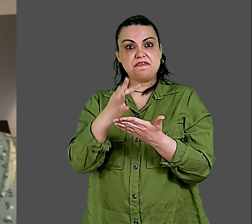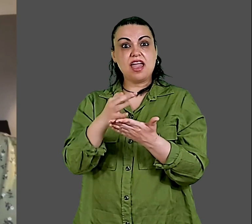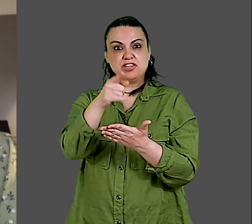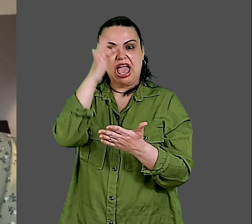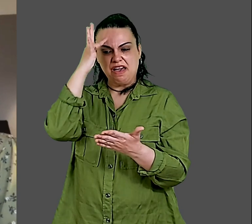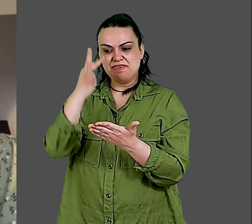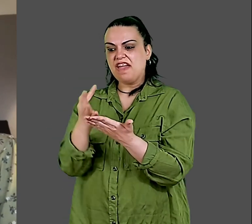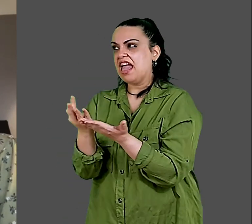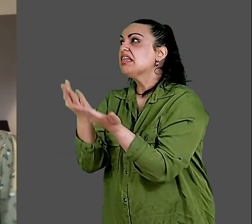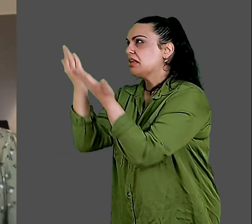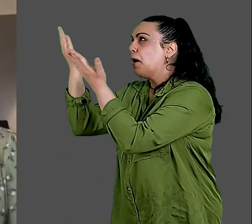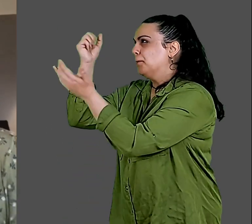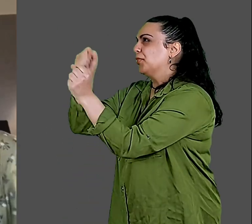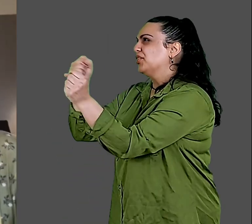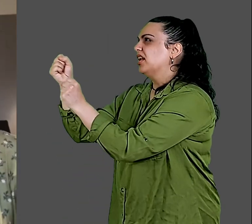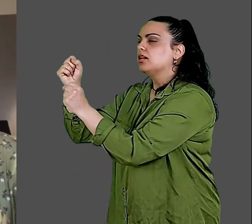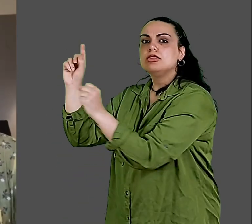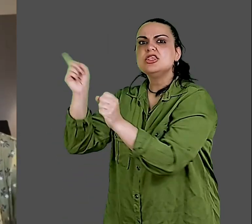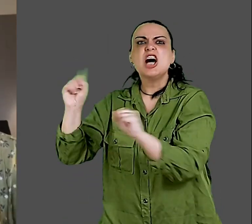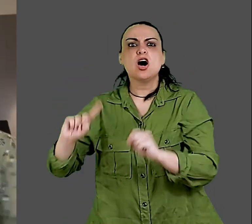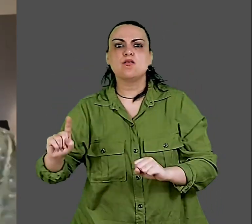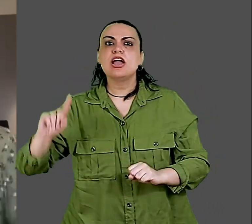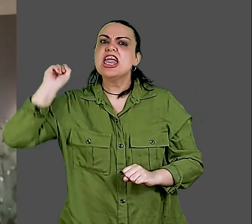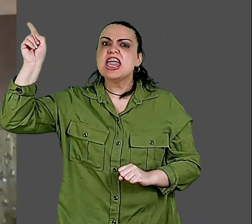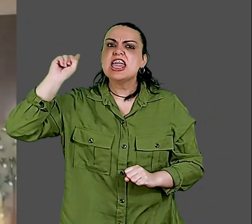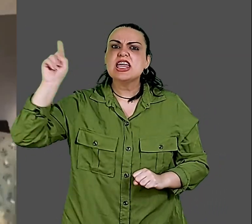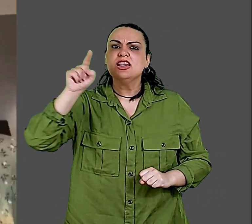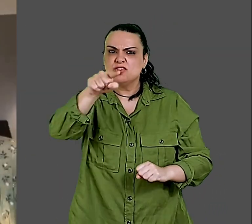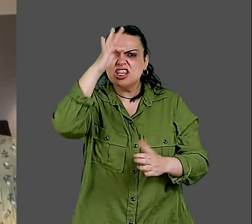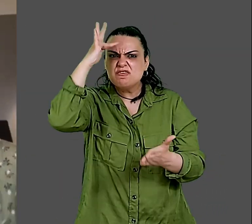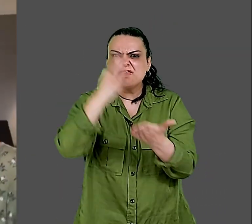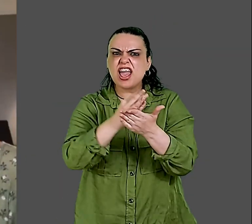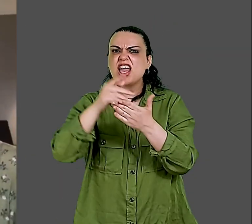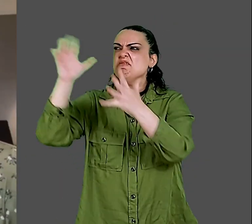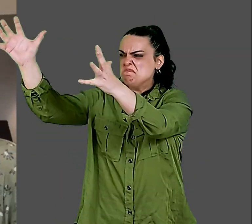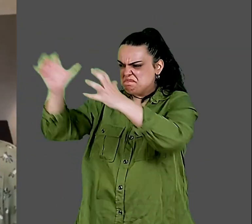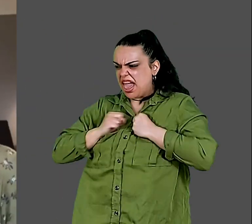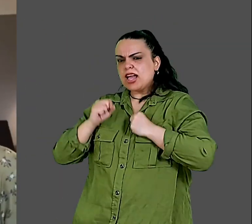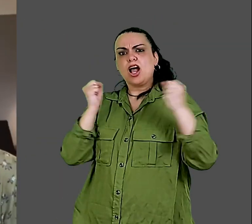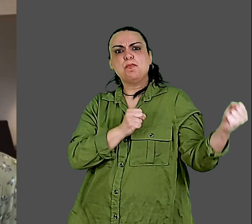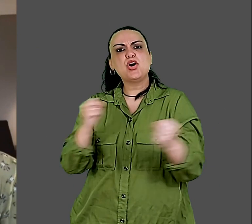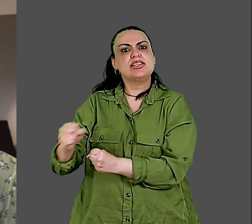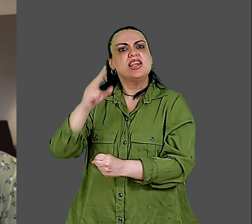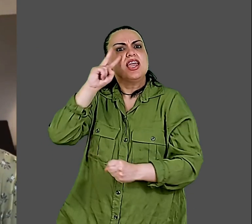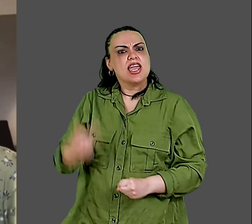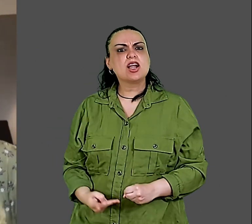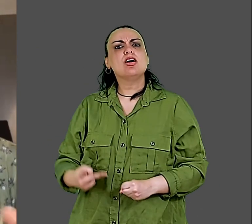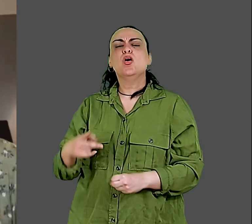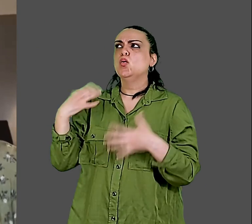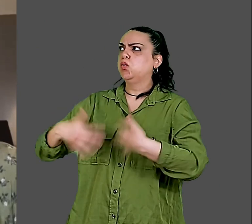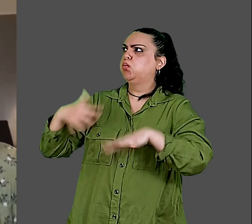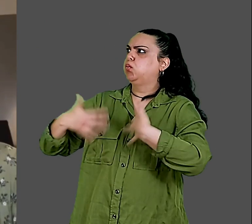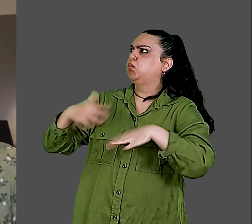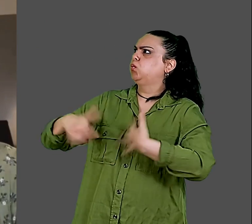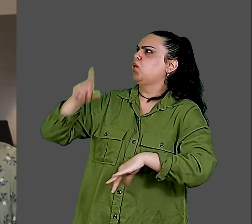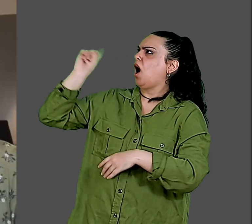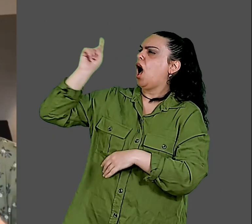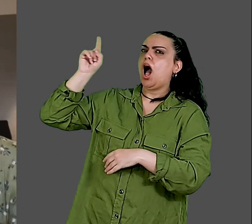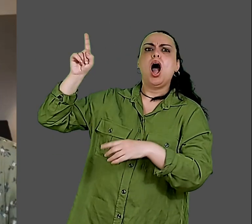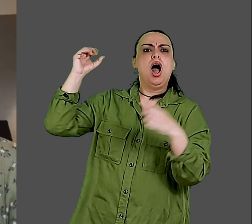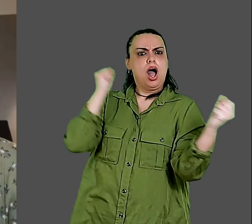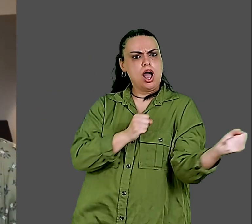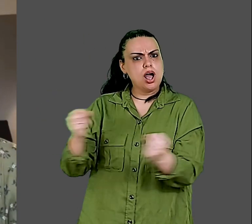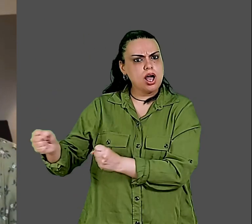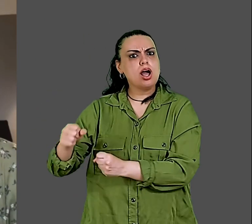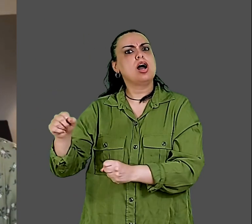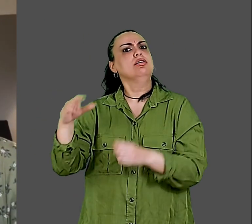para dar a Deus poder. É fé que me habilita a receber o poder que eu reconheço que Deus tem. Então, esse é o segundo ponto.